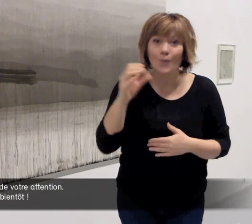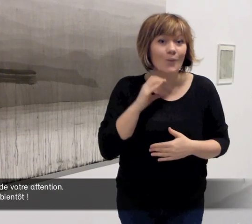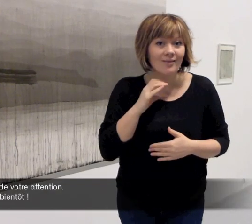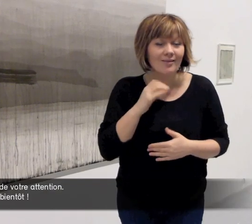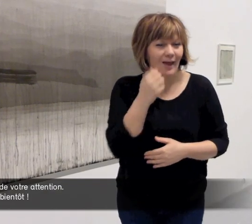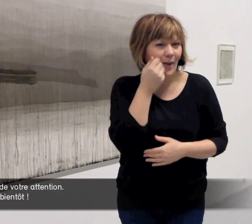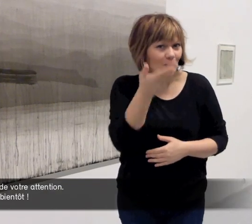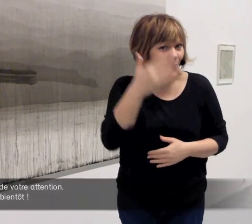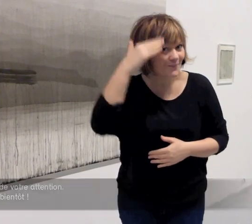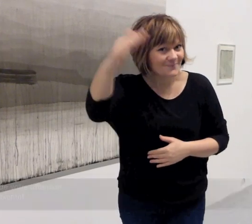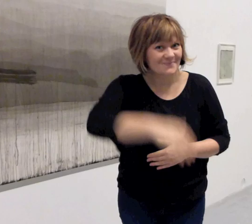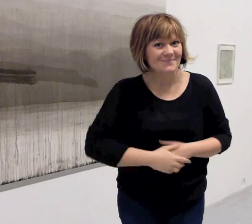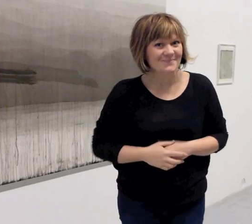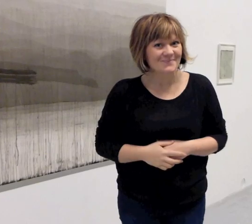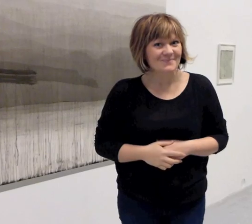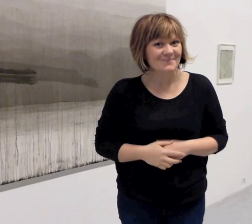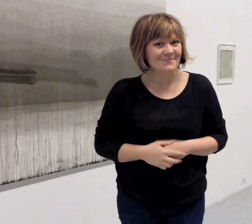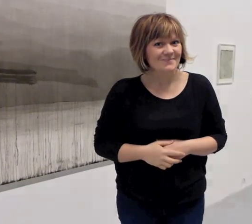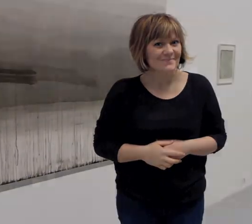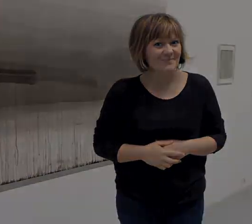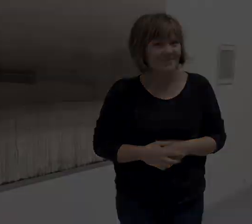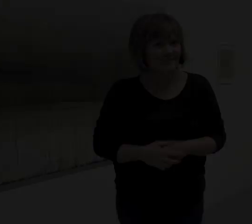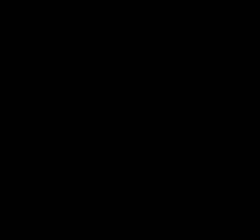Merci de votre attention et à très bientôt.